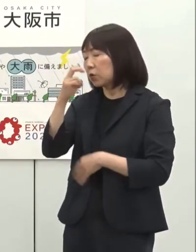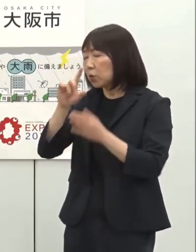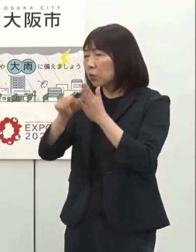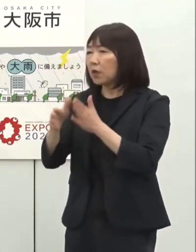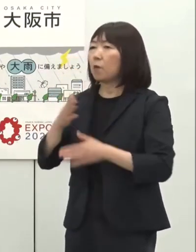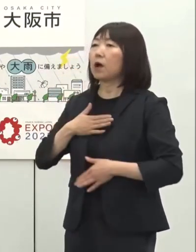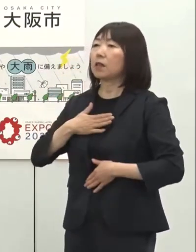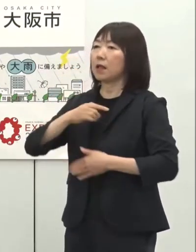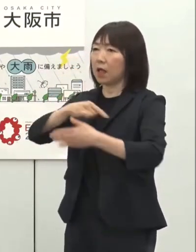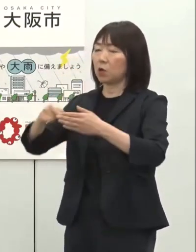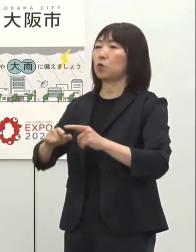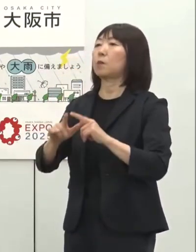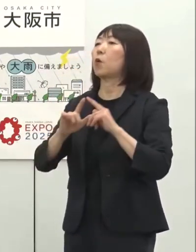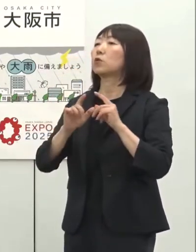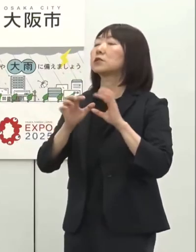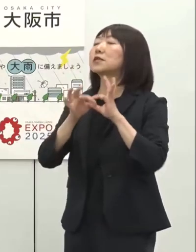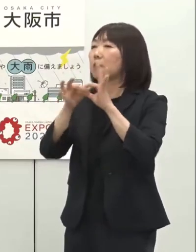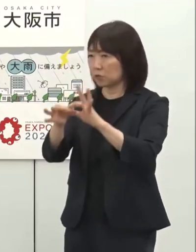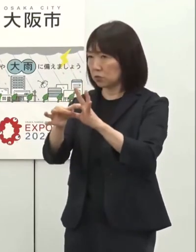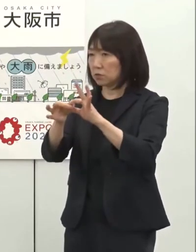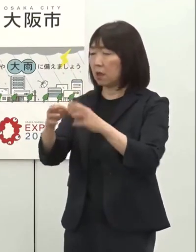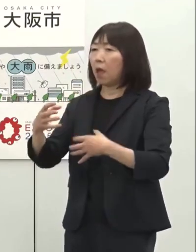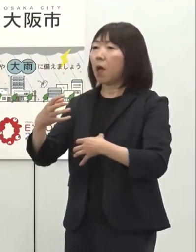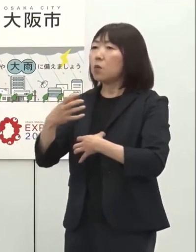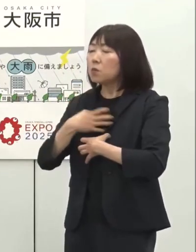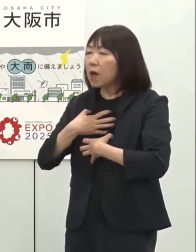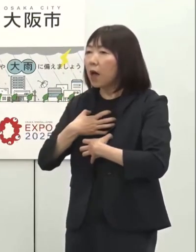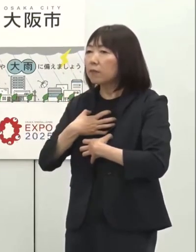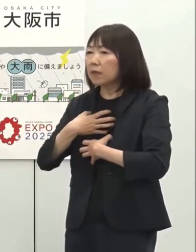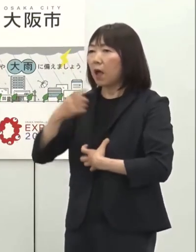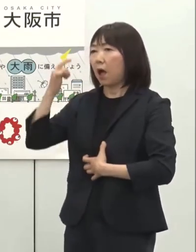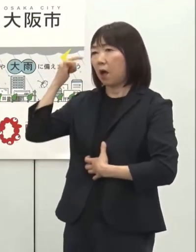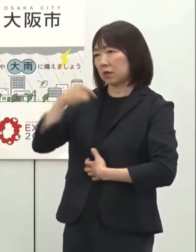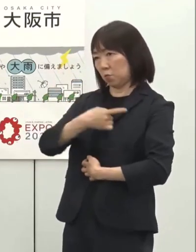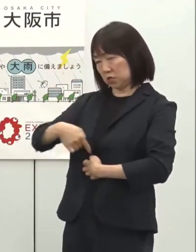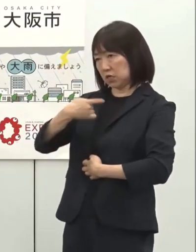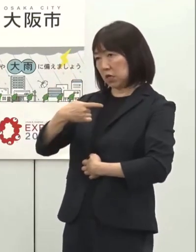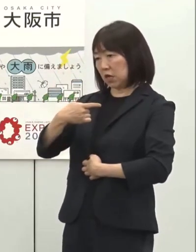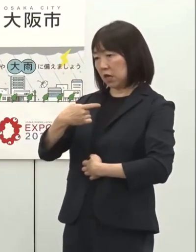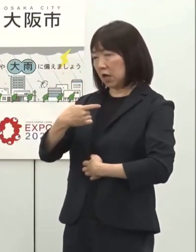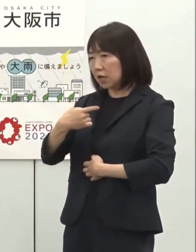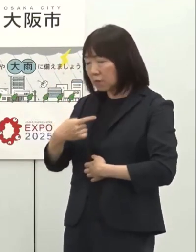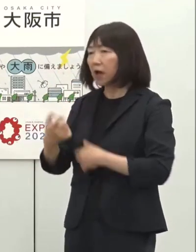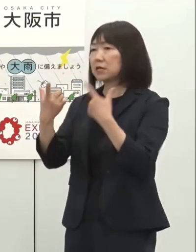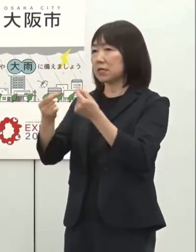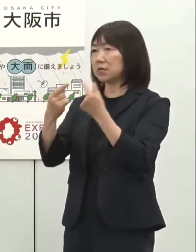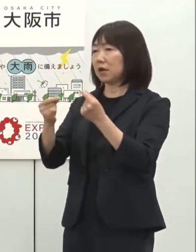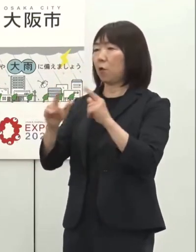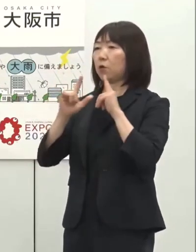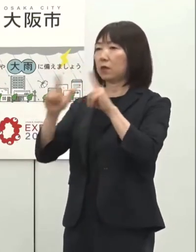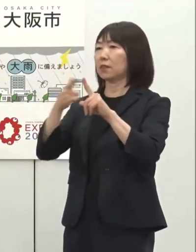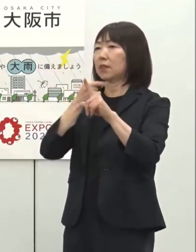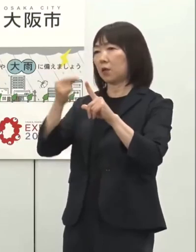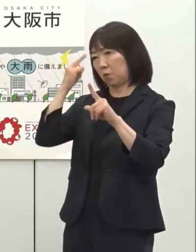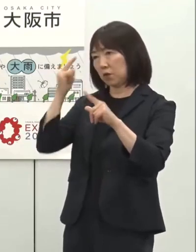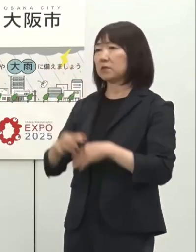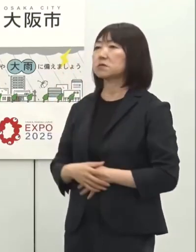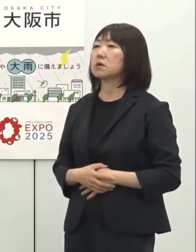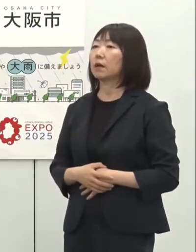かと思っています。不安に思われるお声にですね、しっかり回答していかないといけないというふうに思っています。